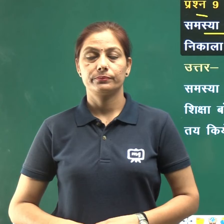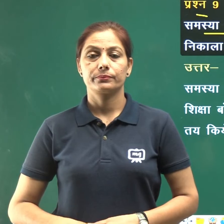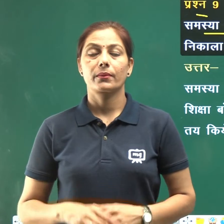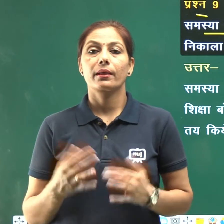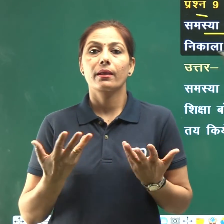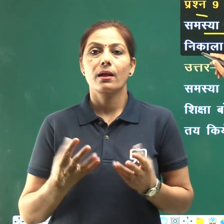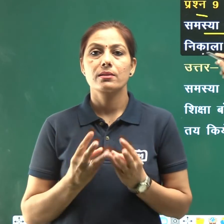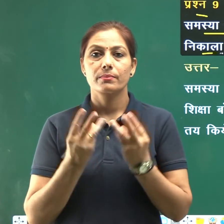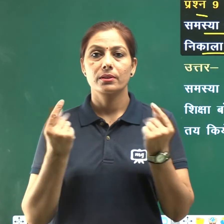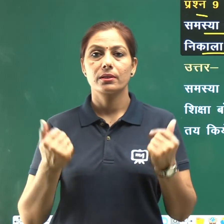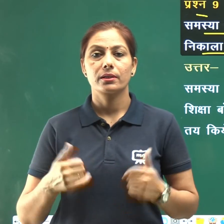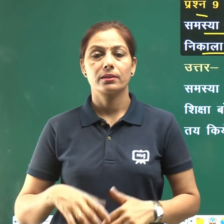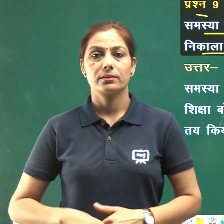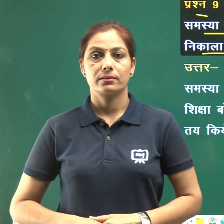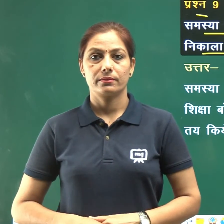क्या समाधान निकाला जाता है?